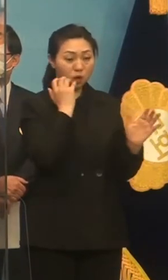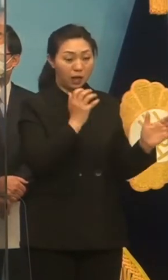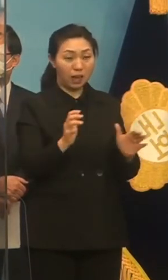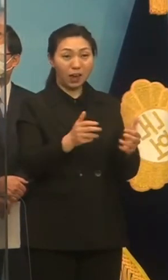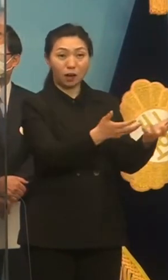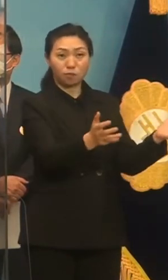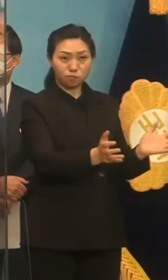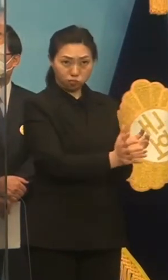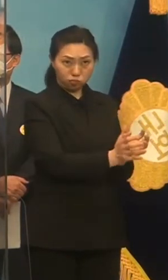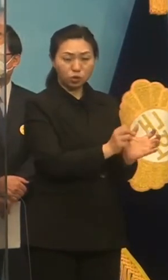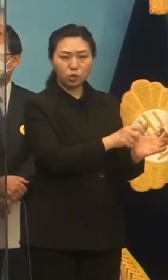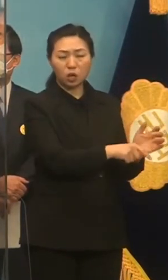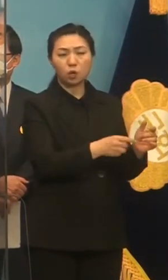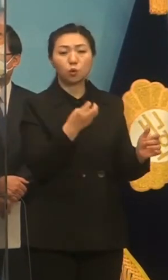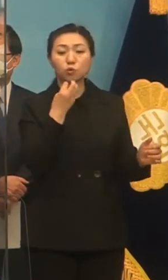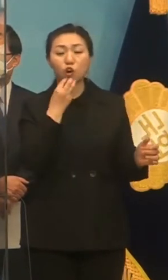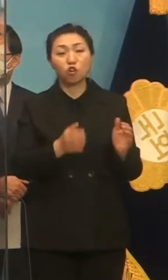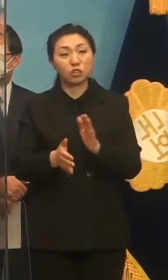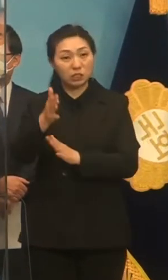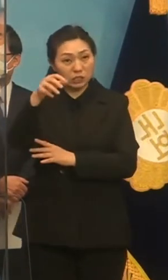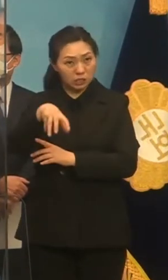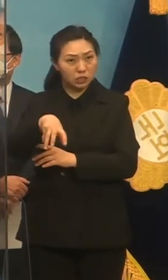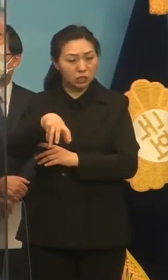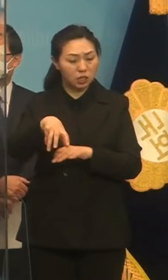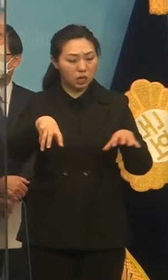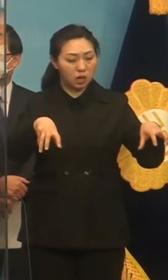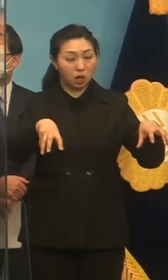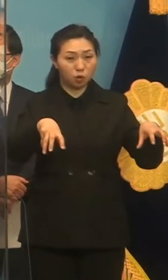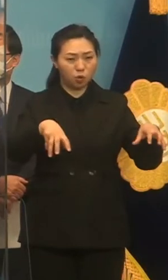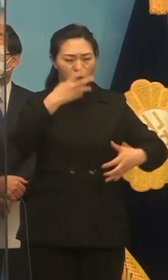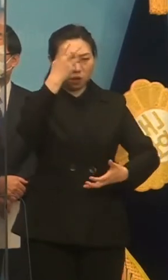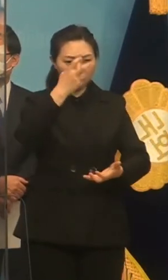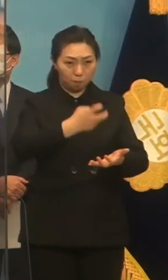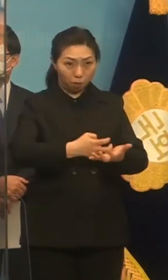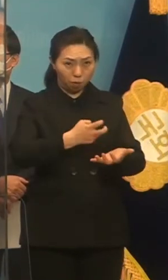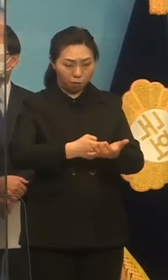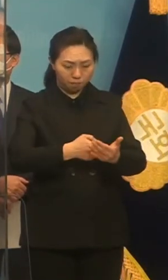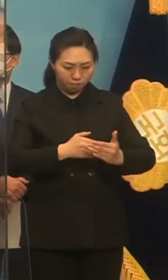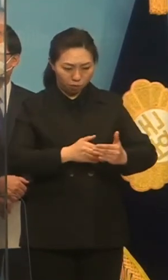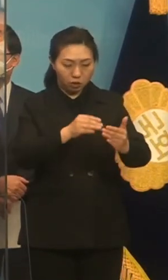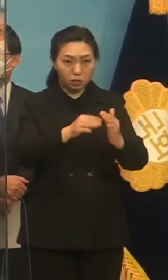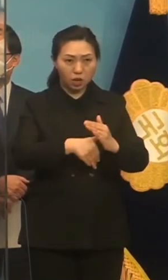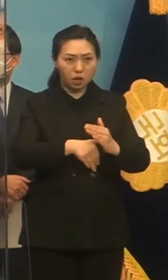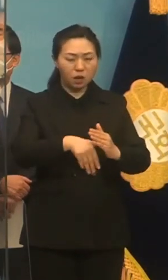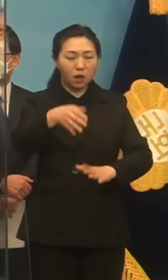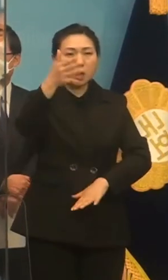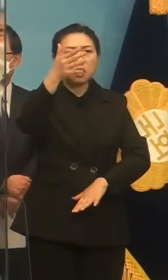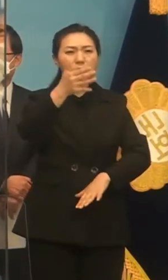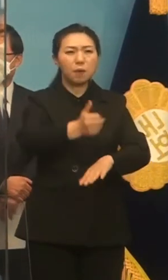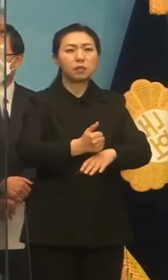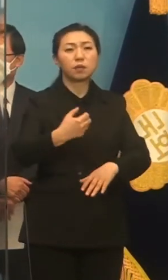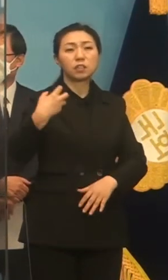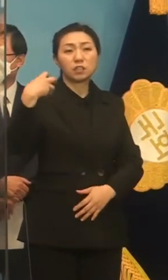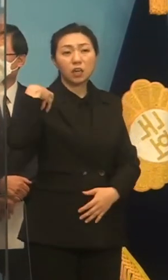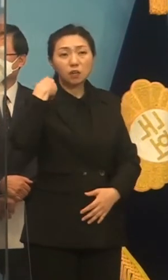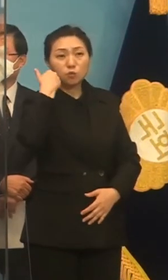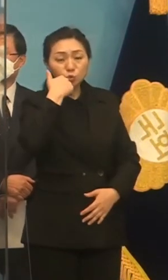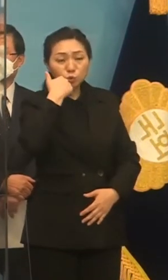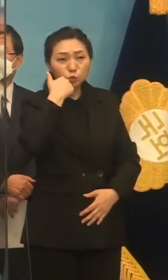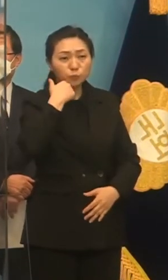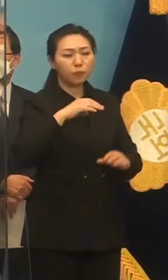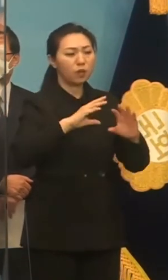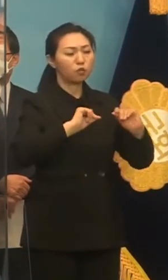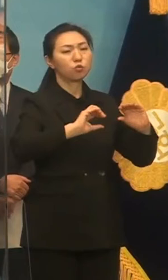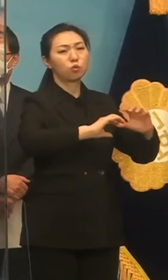법적으로 주어진 법적 절차를 진행하게 있어서 충족 시키는 사람은 당연히 국동 장관과